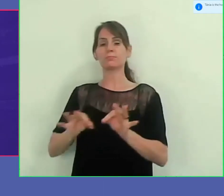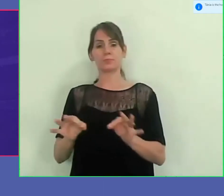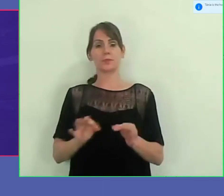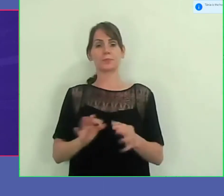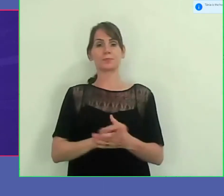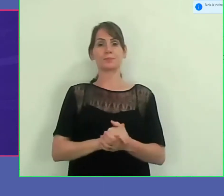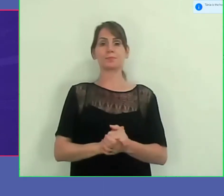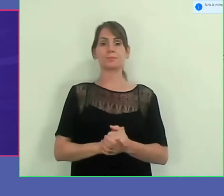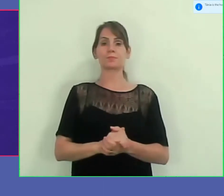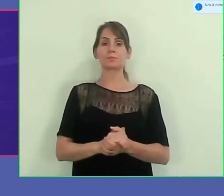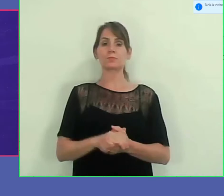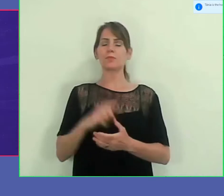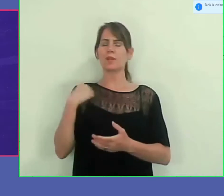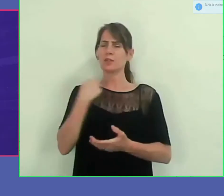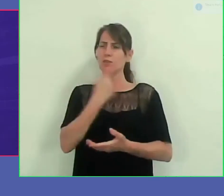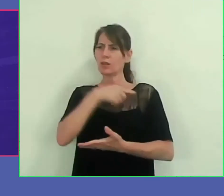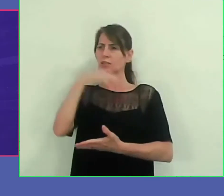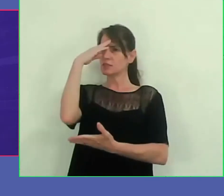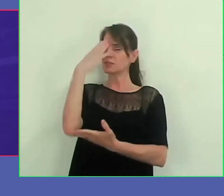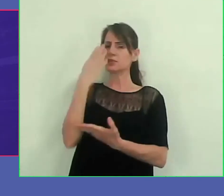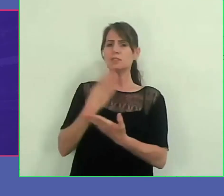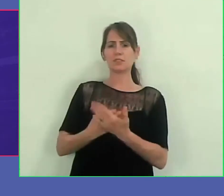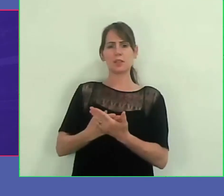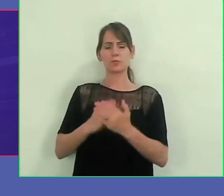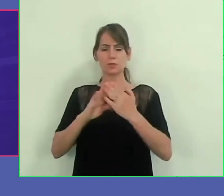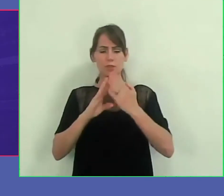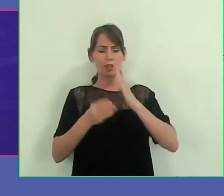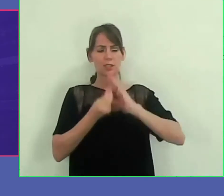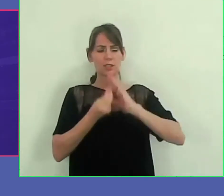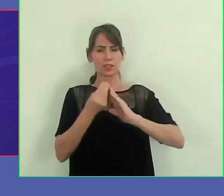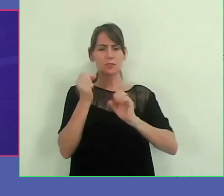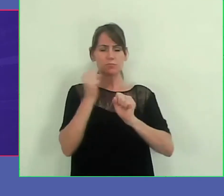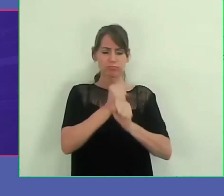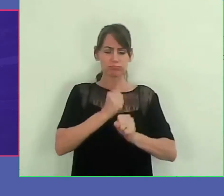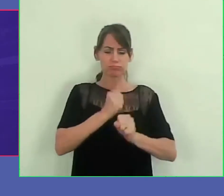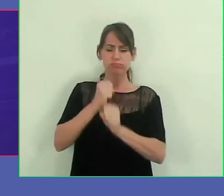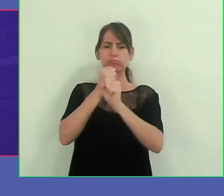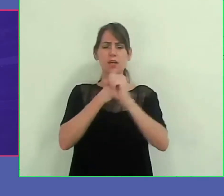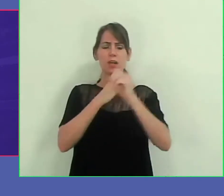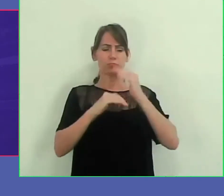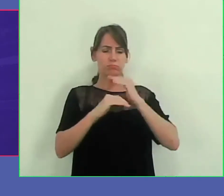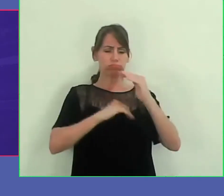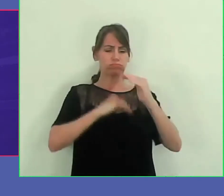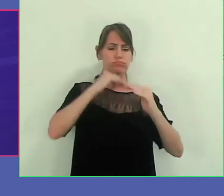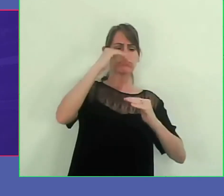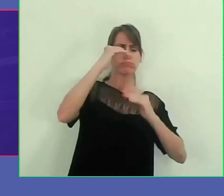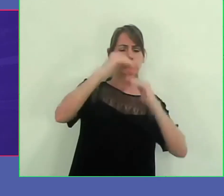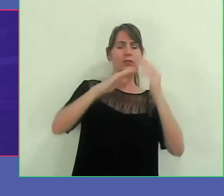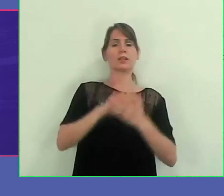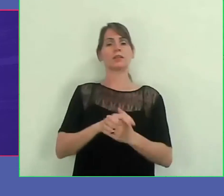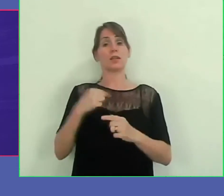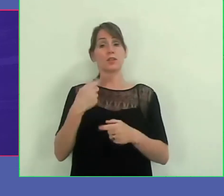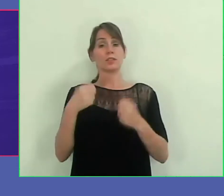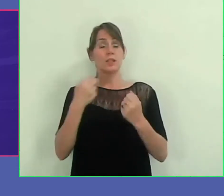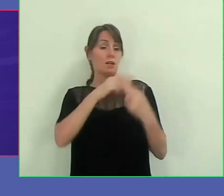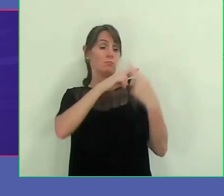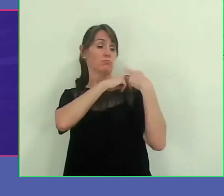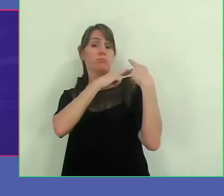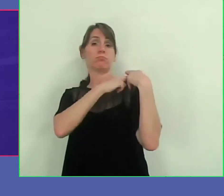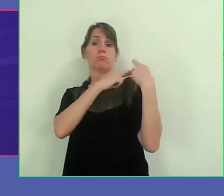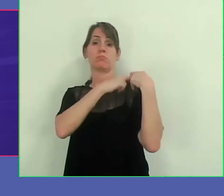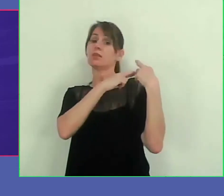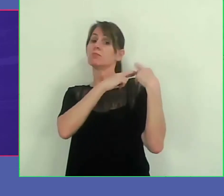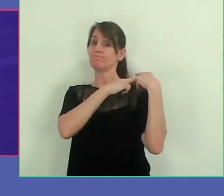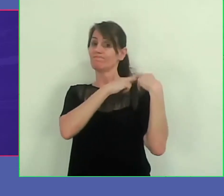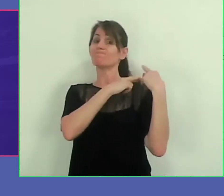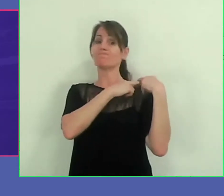cremos que a edificação da igreja está nas nossas costas. Nós não podemos